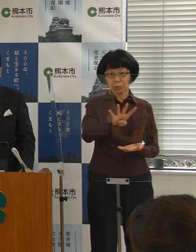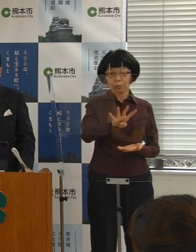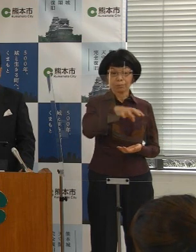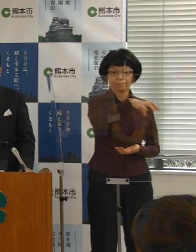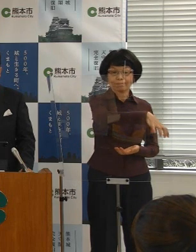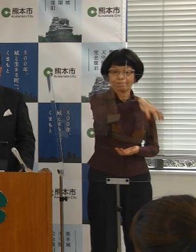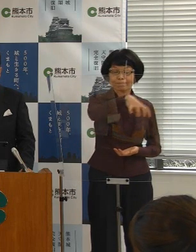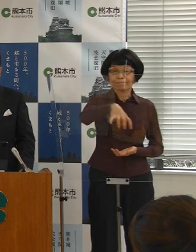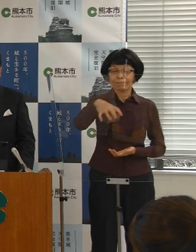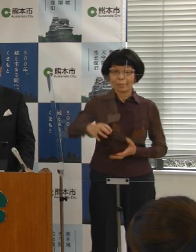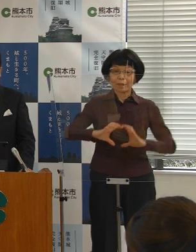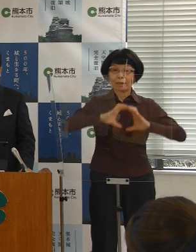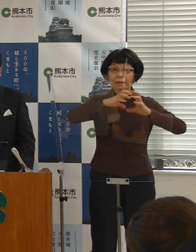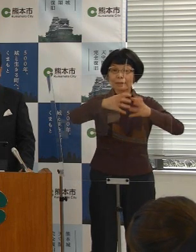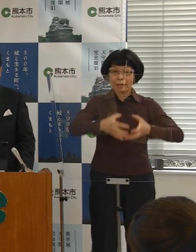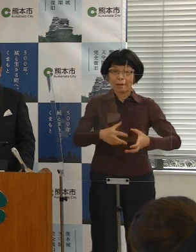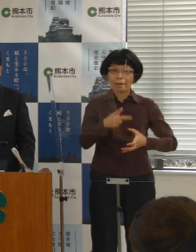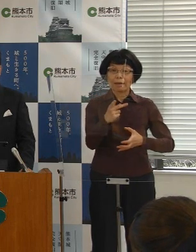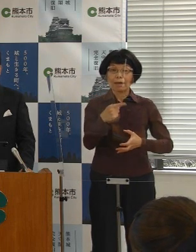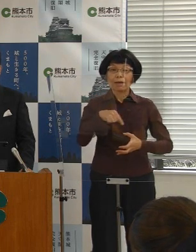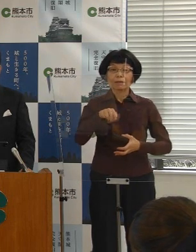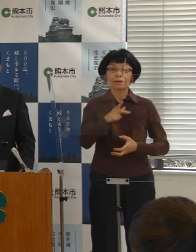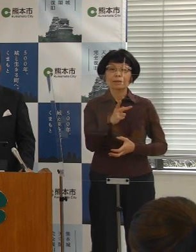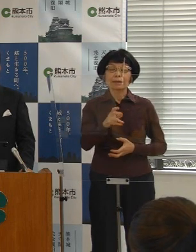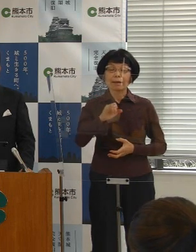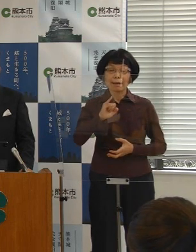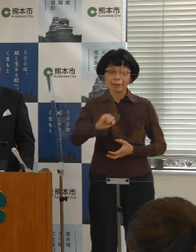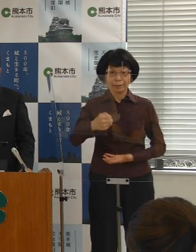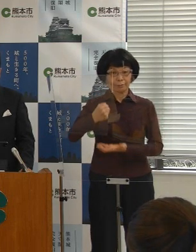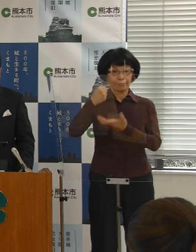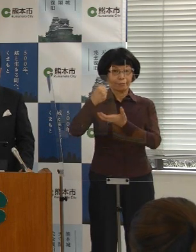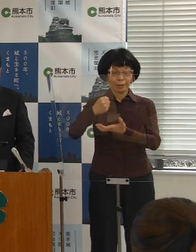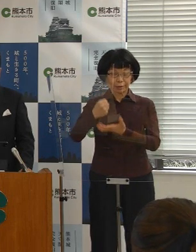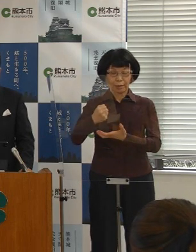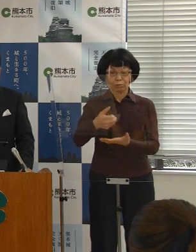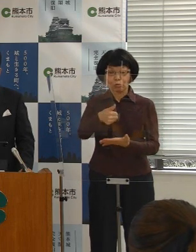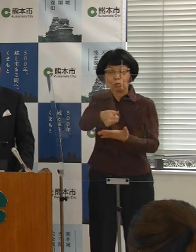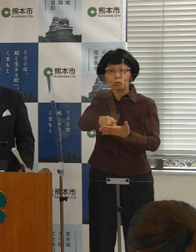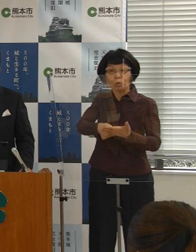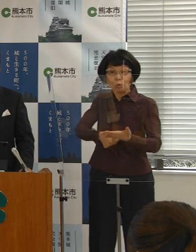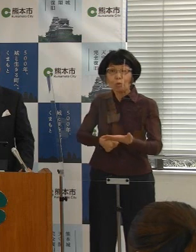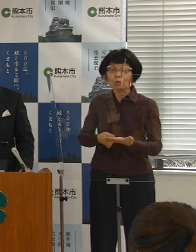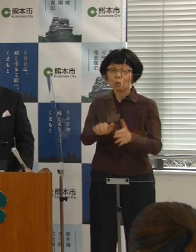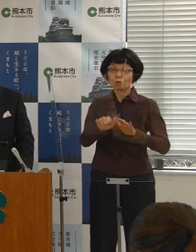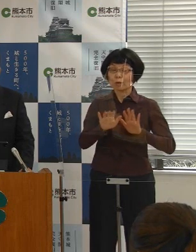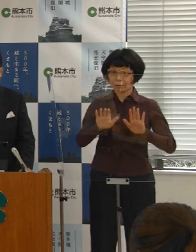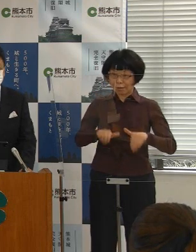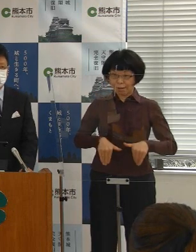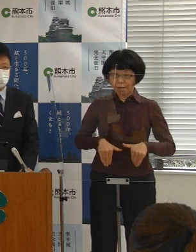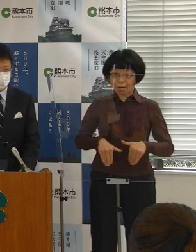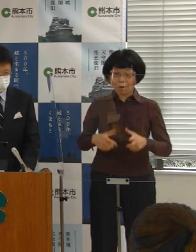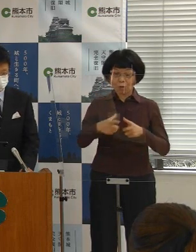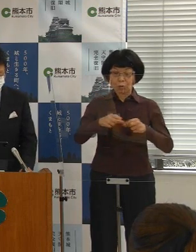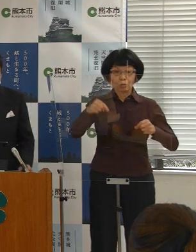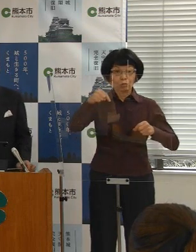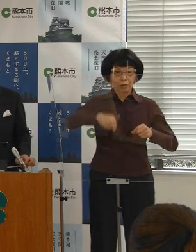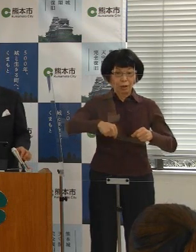世界灌漑施設遺産の登録を受けております。国内でも最多ということになります